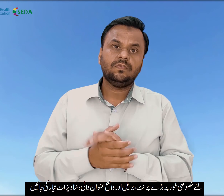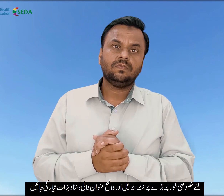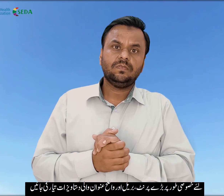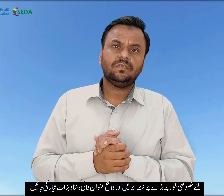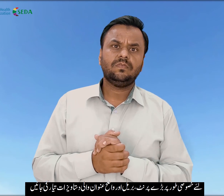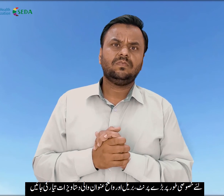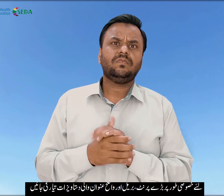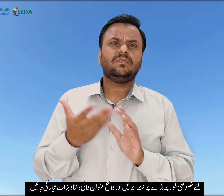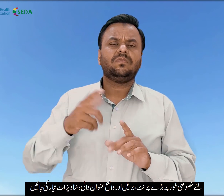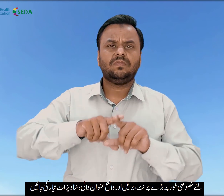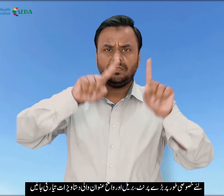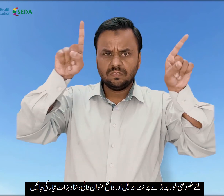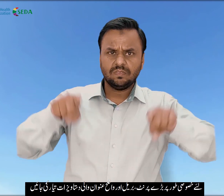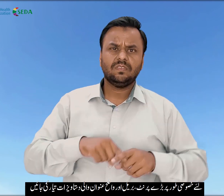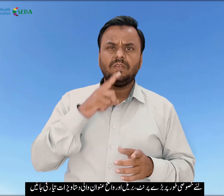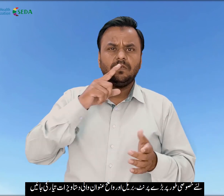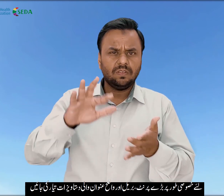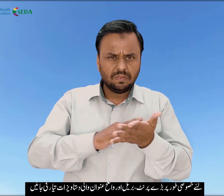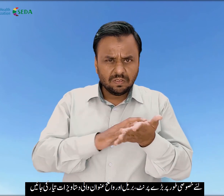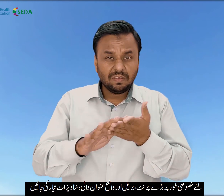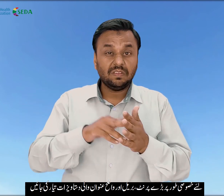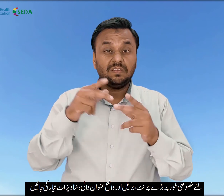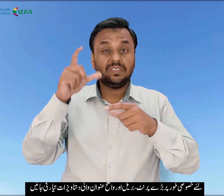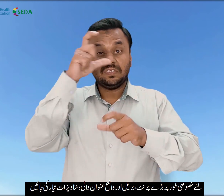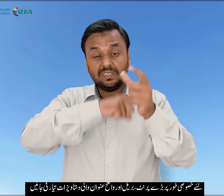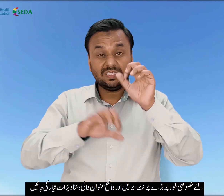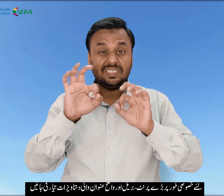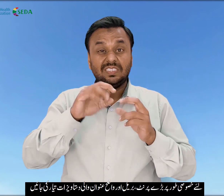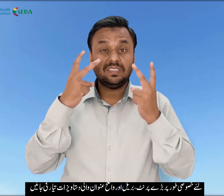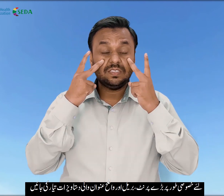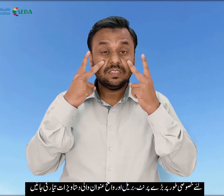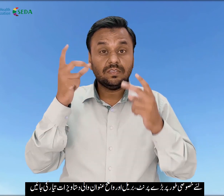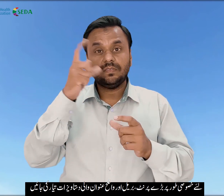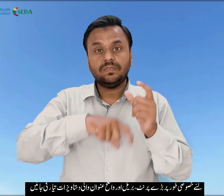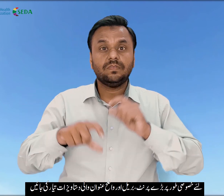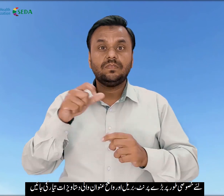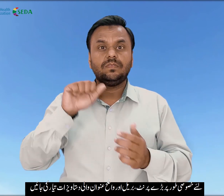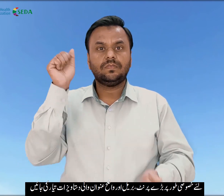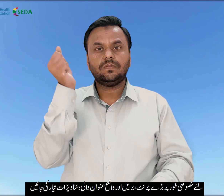پرنٹ، بریل اور واضح عنوان والی دستاویزات تیار کی جائیں۔